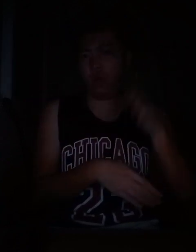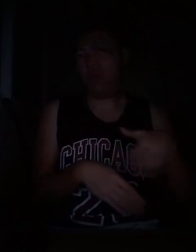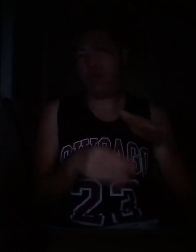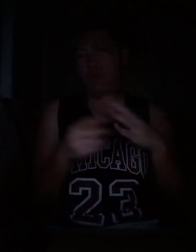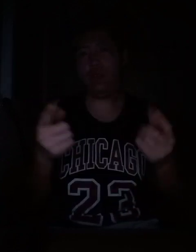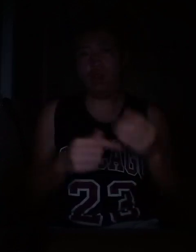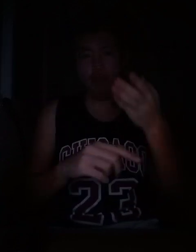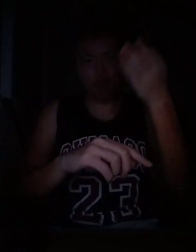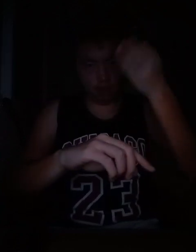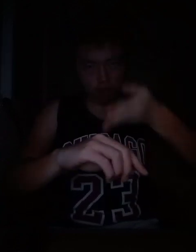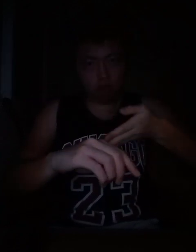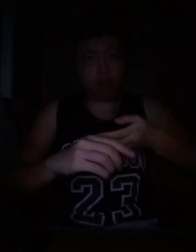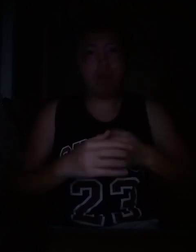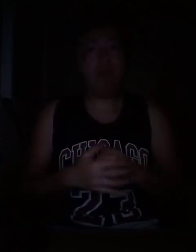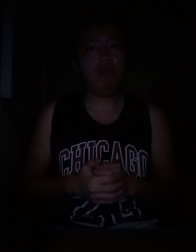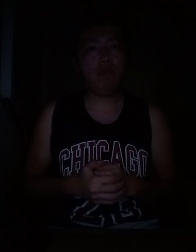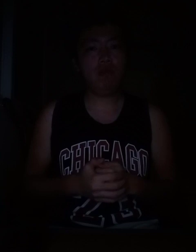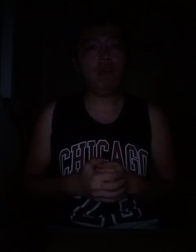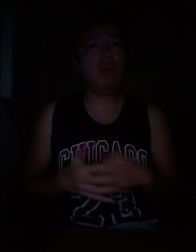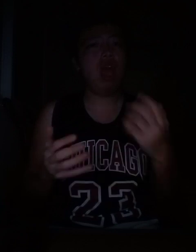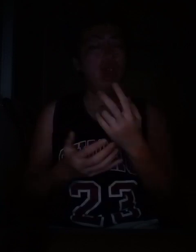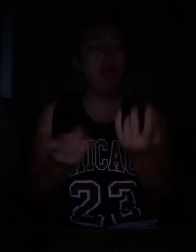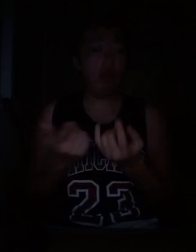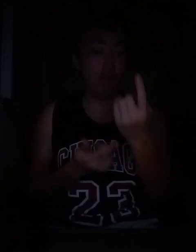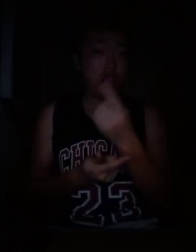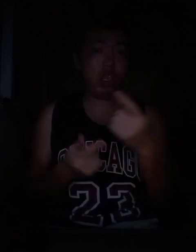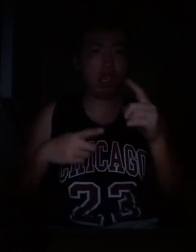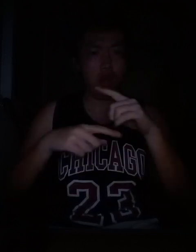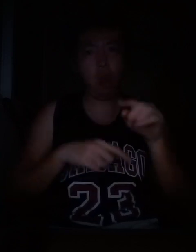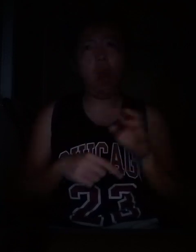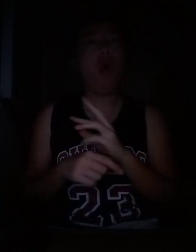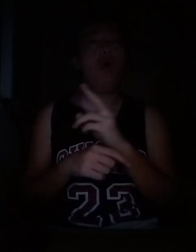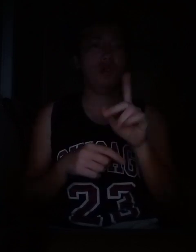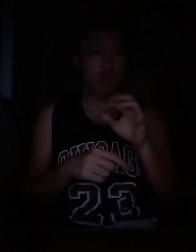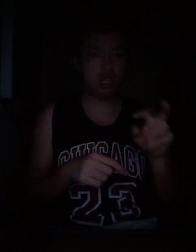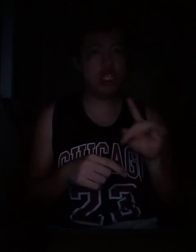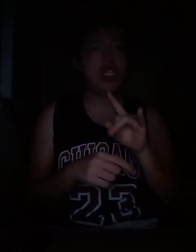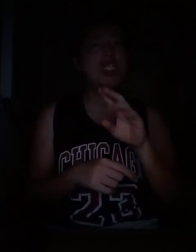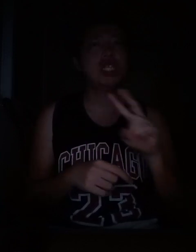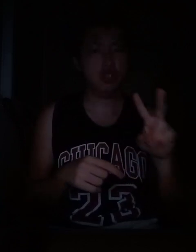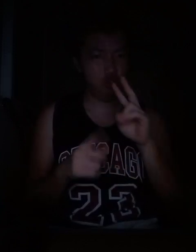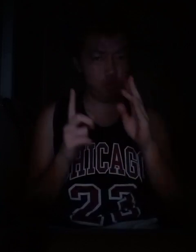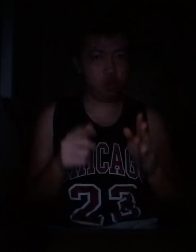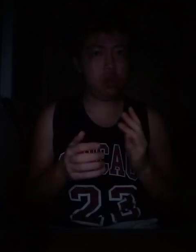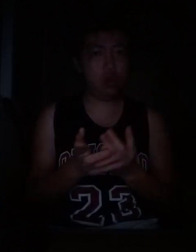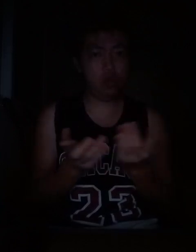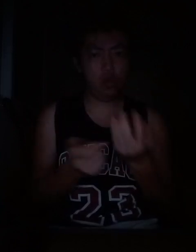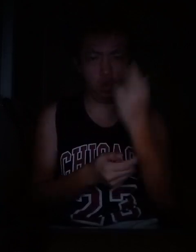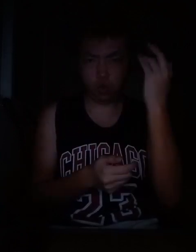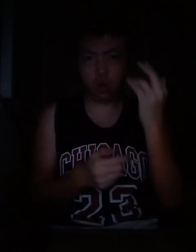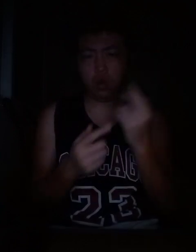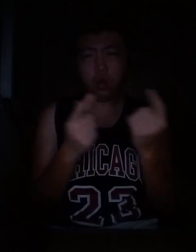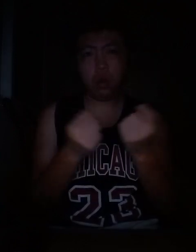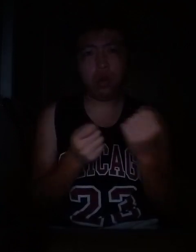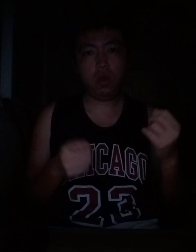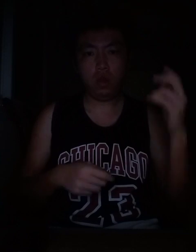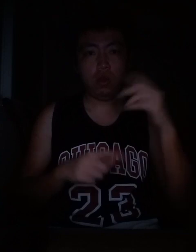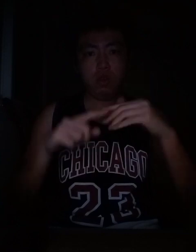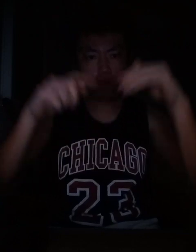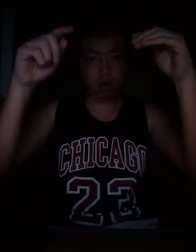11일부터 재개됩니다. 제주시에 등록된 유자망 어선은 120여 척으로 10년 만에 70% 늘었는데